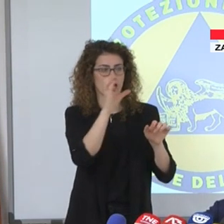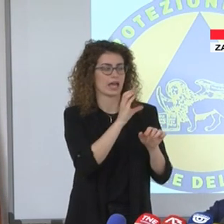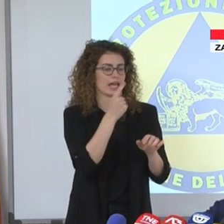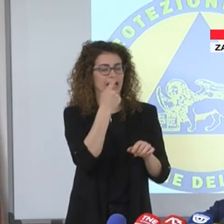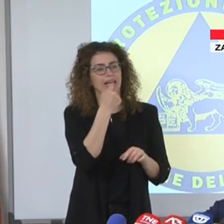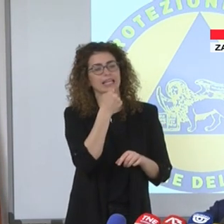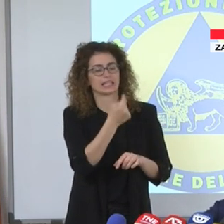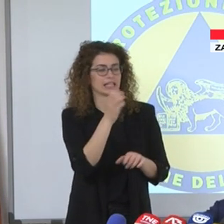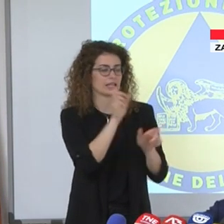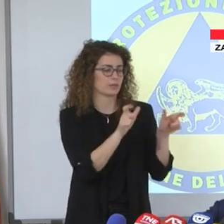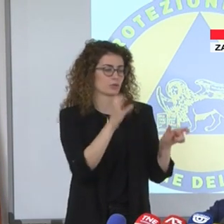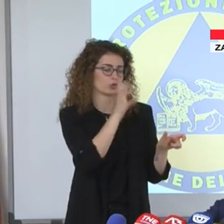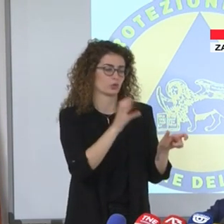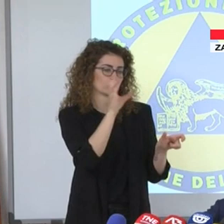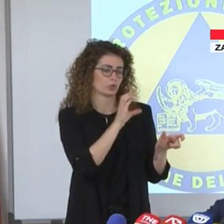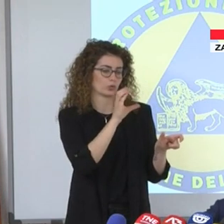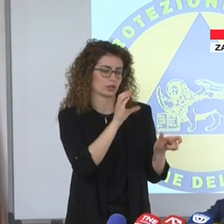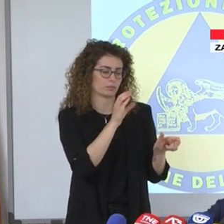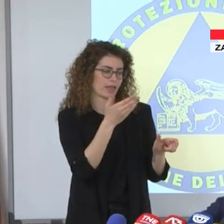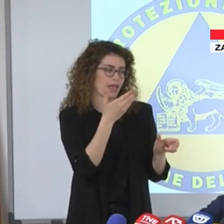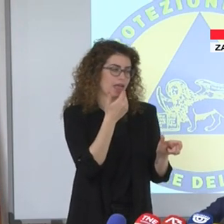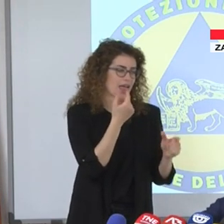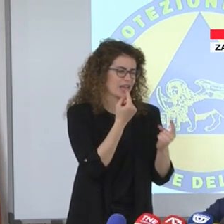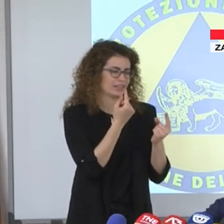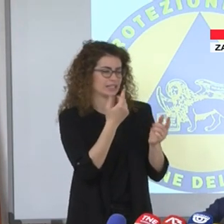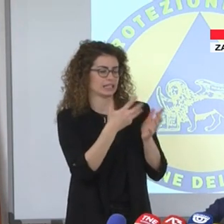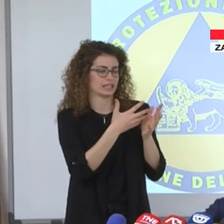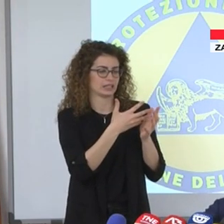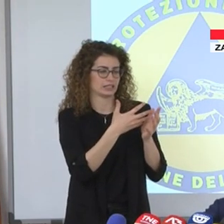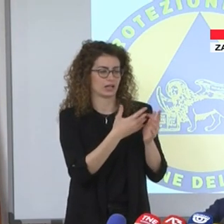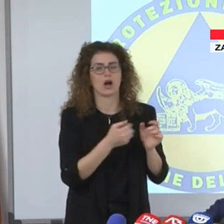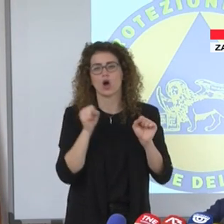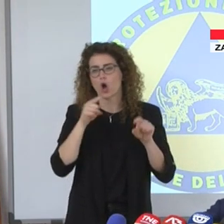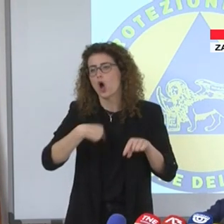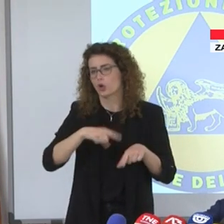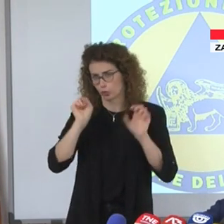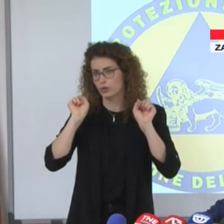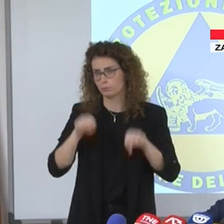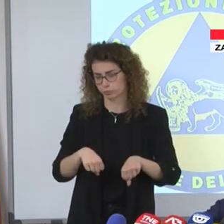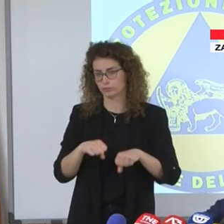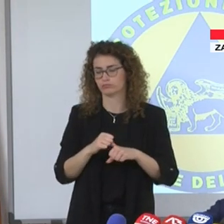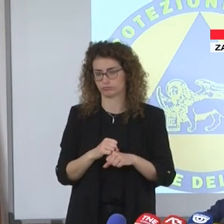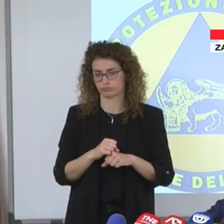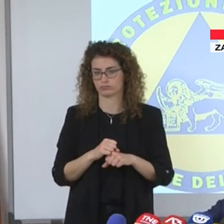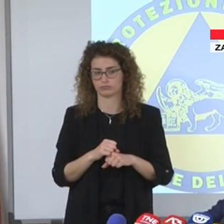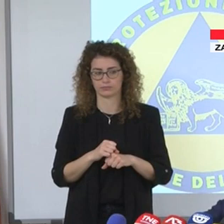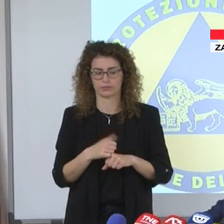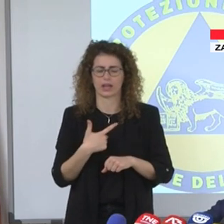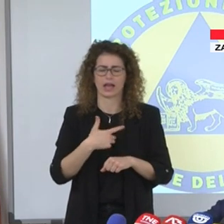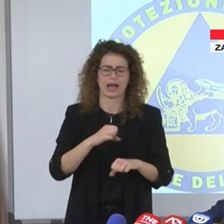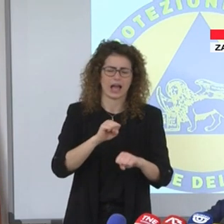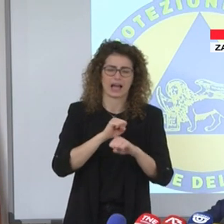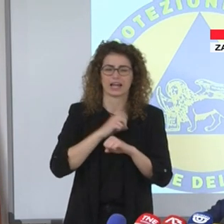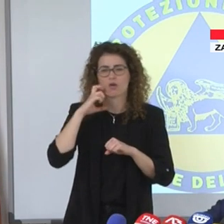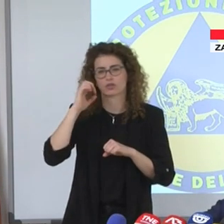e magari avrebbe la seconda dose proprio nel periodo delle vacanze. Ma noi siamo in grado di affrontarla questa? No, pensavo parlassi degli